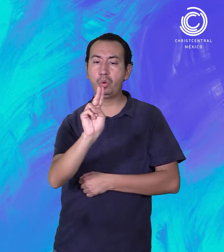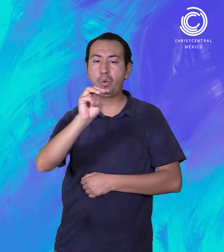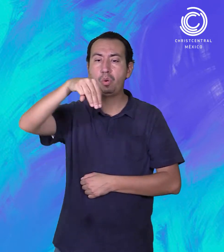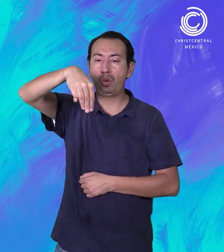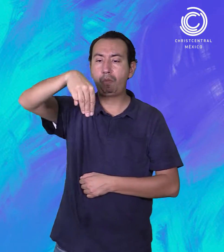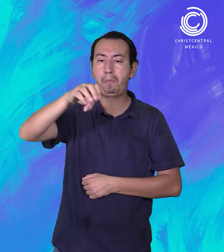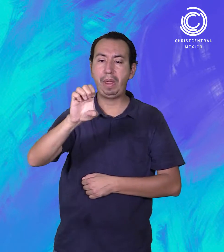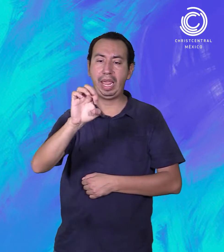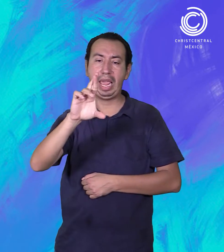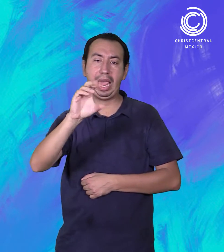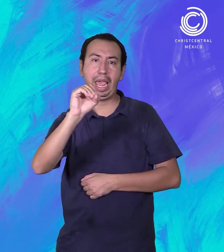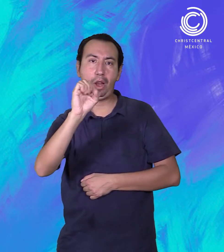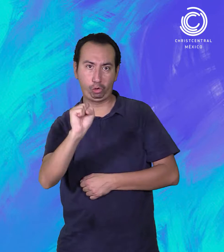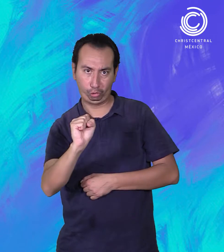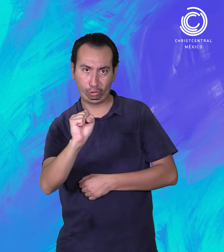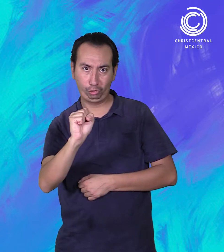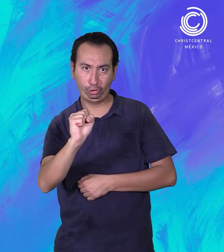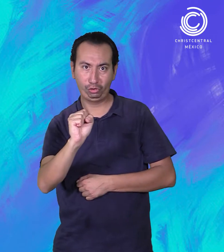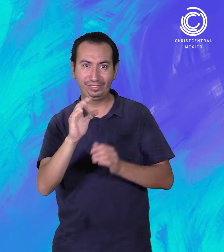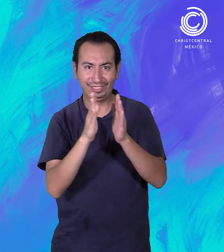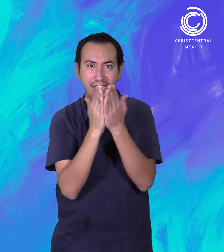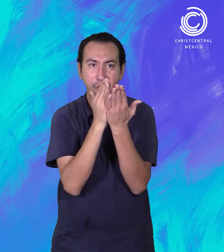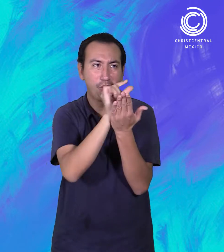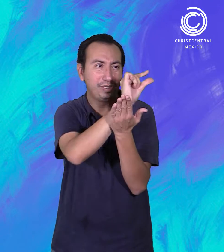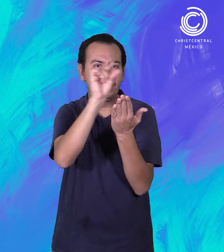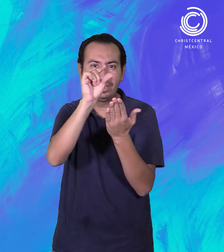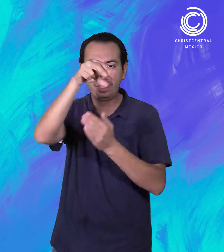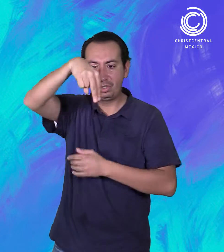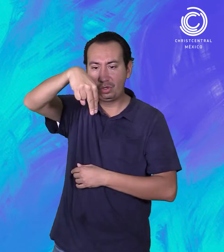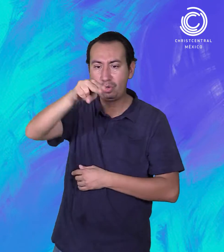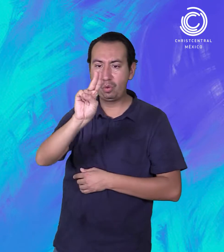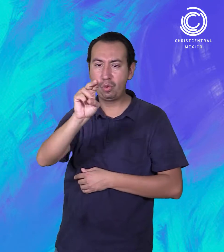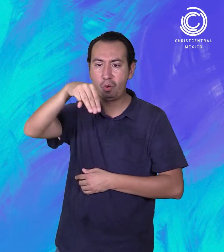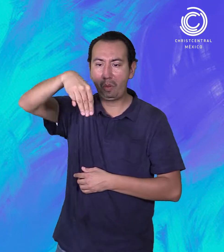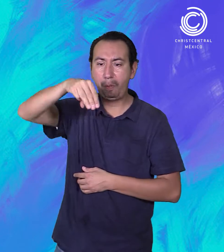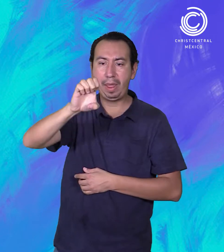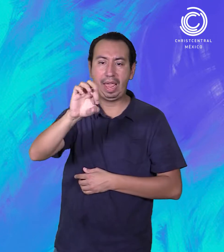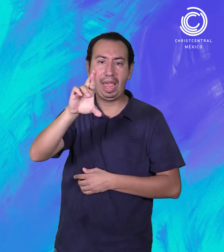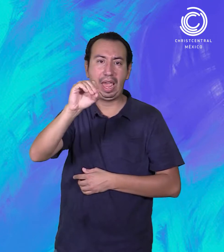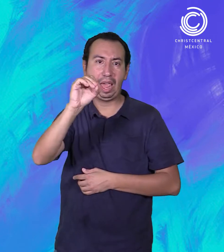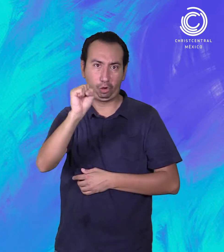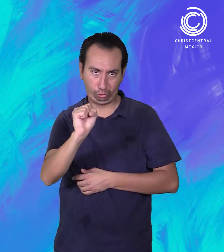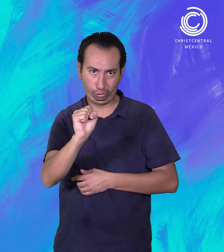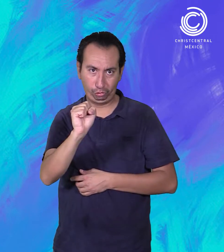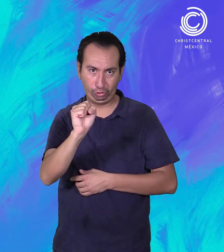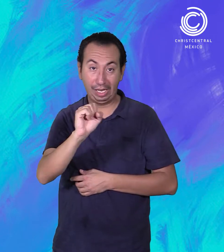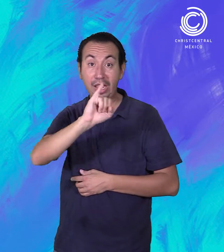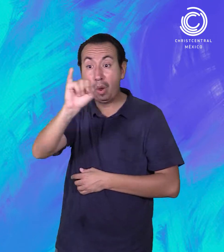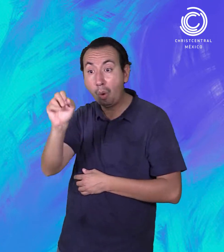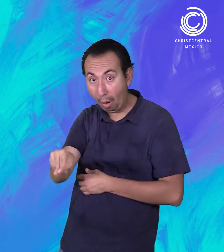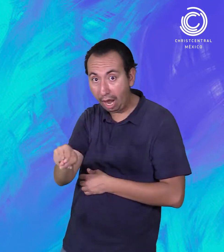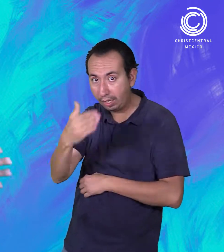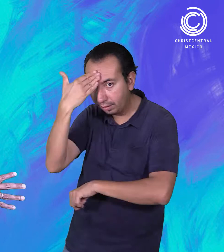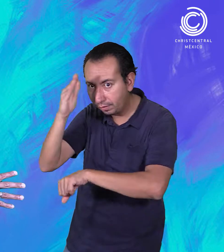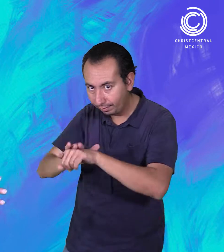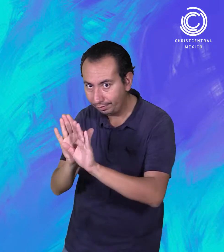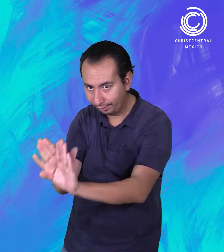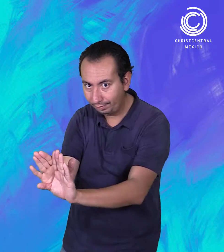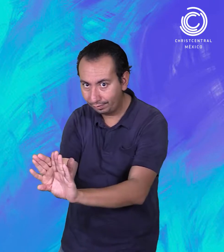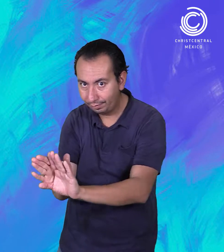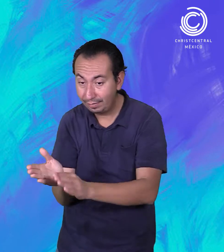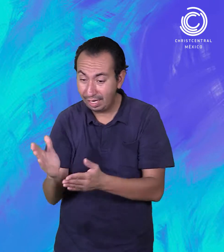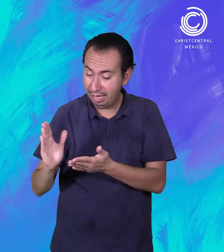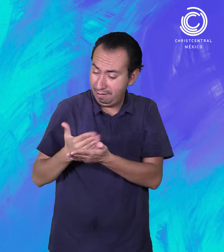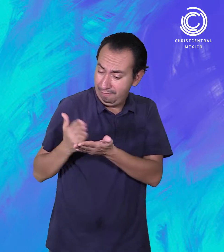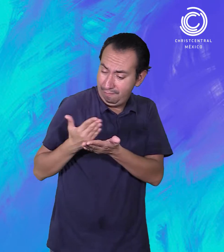11. Dijimos que pondrían una pausa allí en Juan capítulo 16, ahí déjenlo por favor. Nos vamos